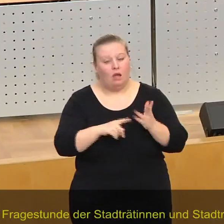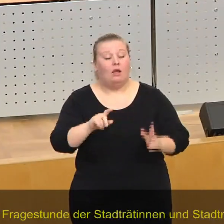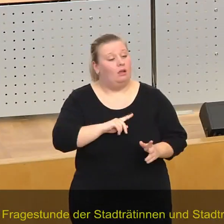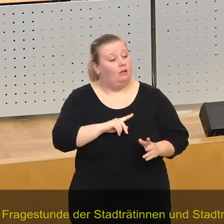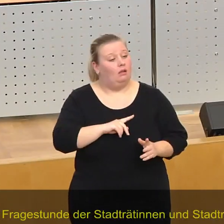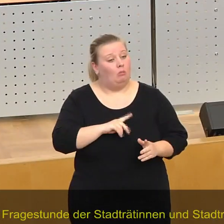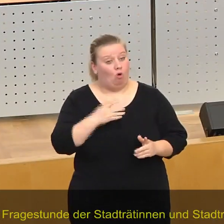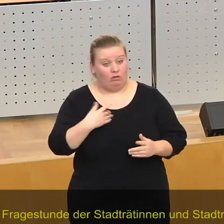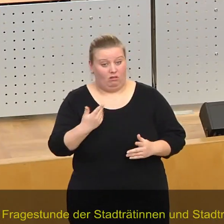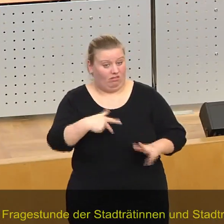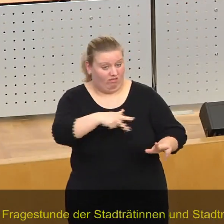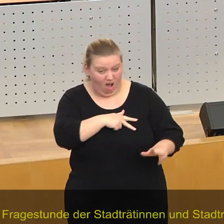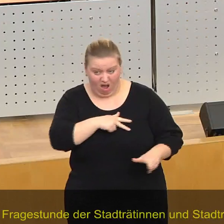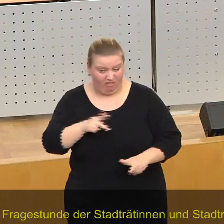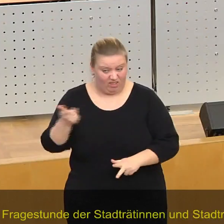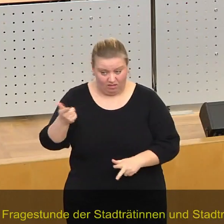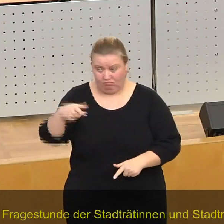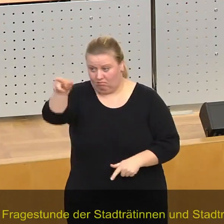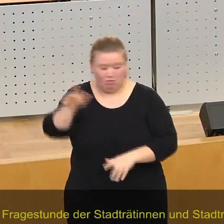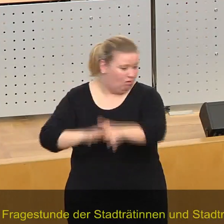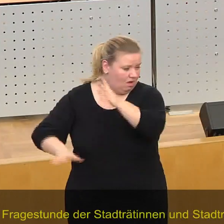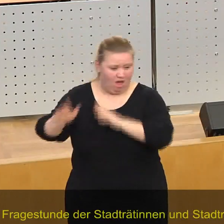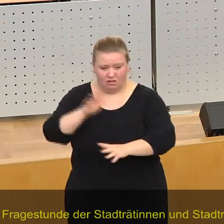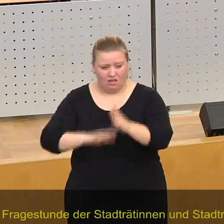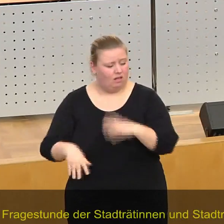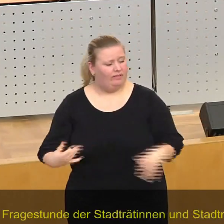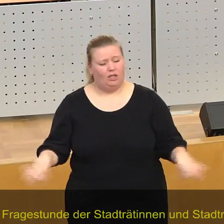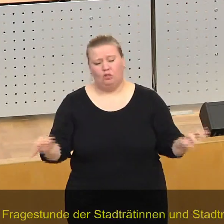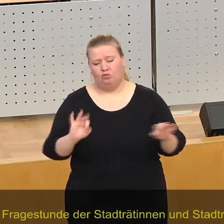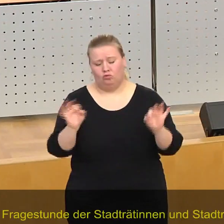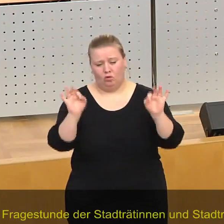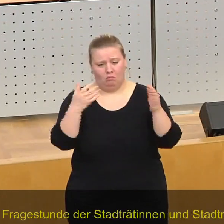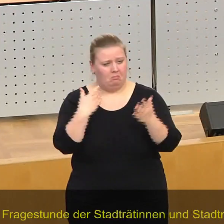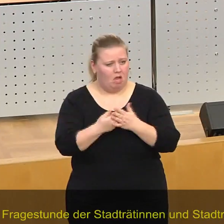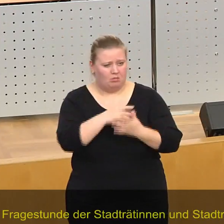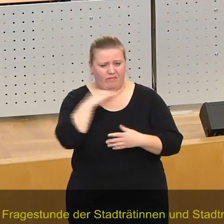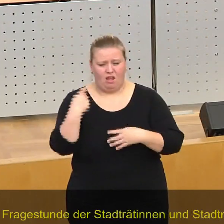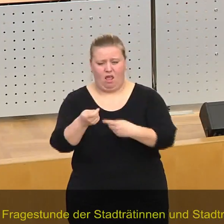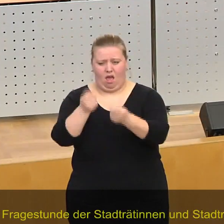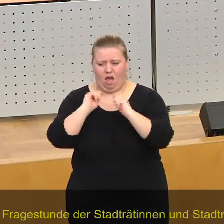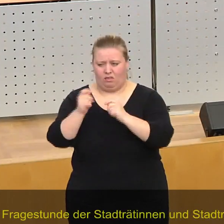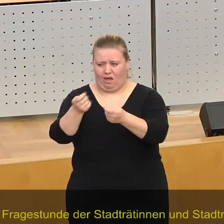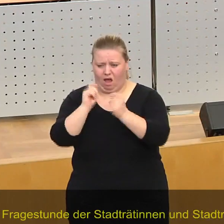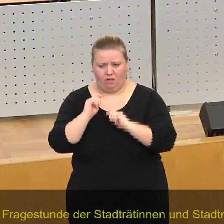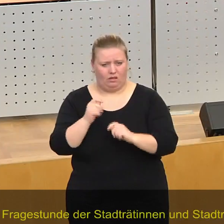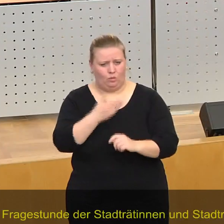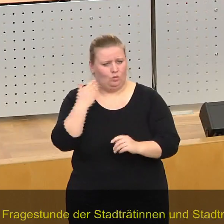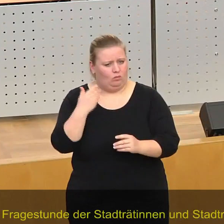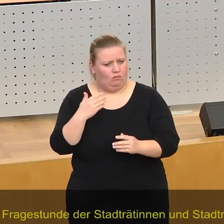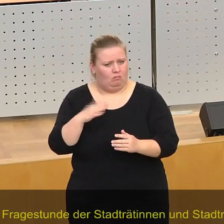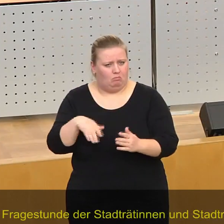Situation wesentlich dramatischer mitgeteilt worden, dass eben hier inzwischen mehrere Anträge im Moment nicht beschieden